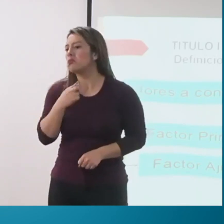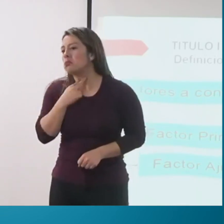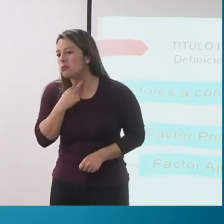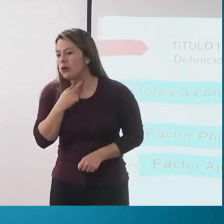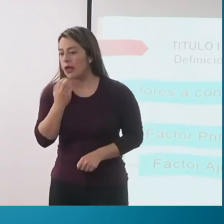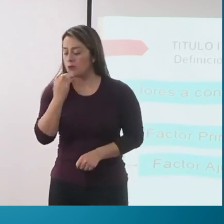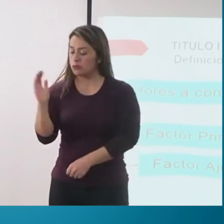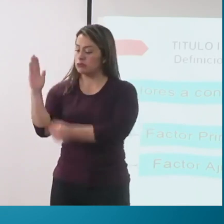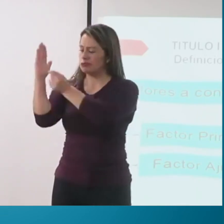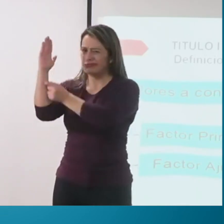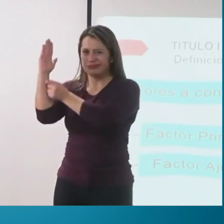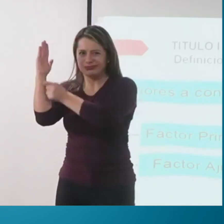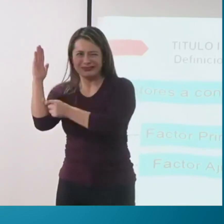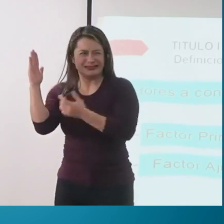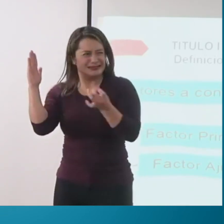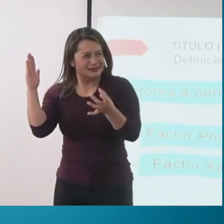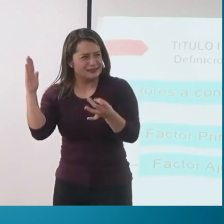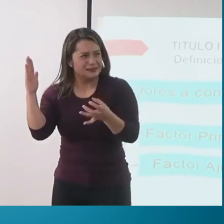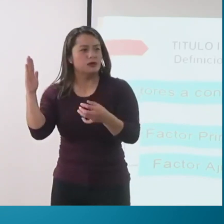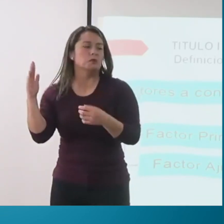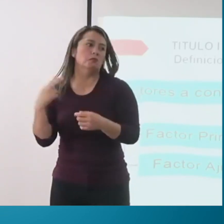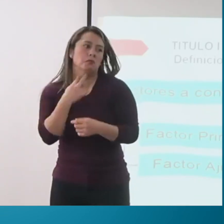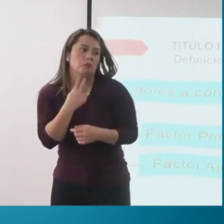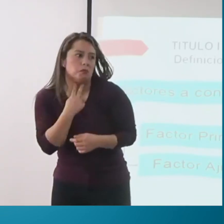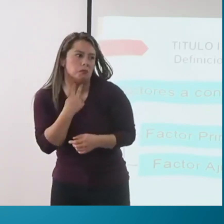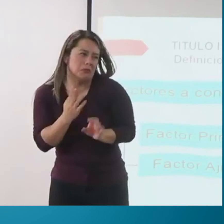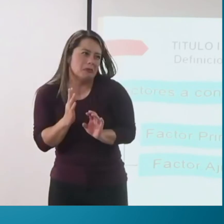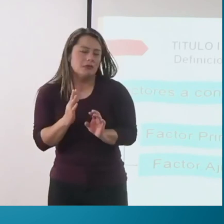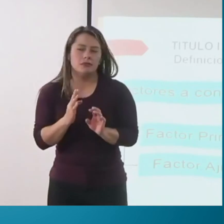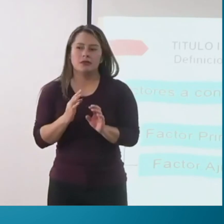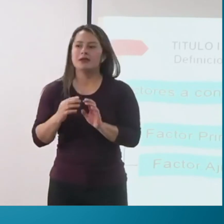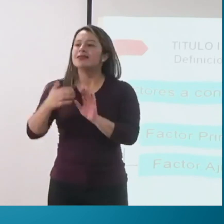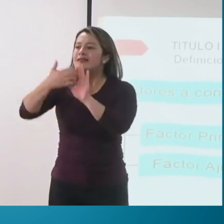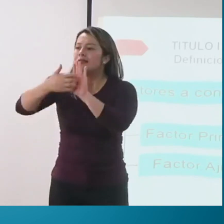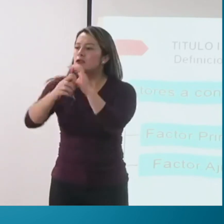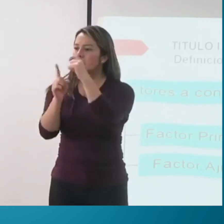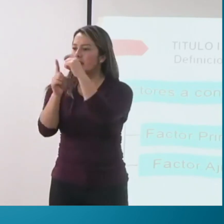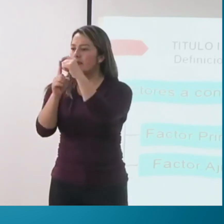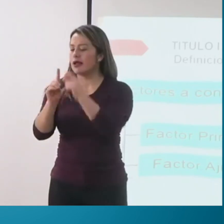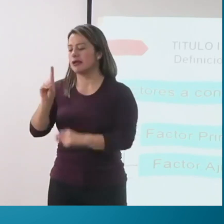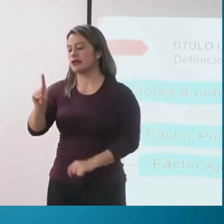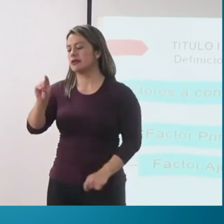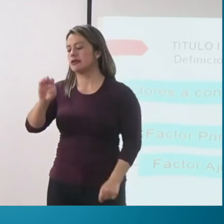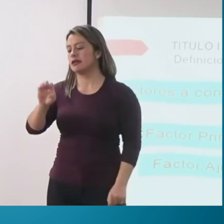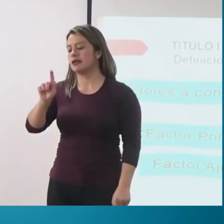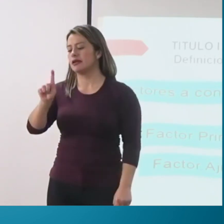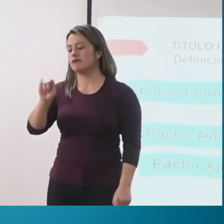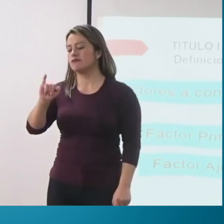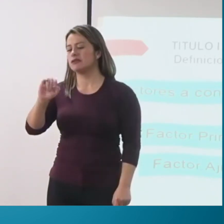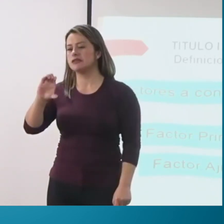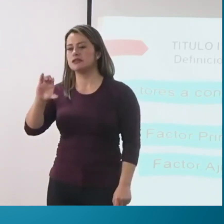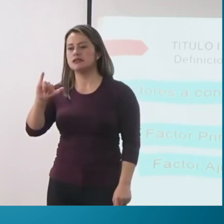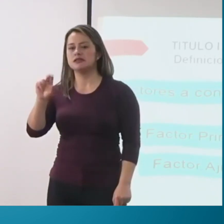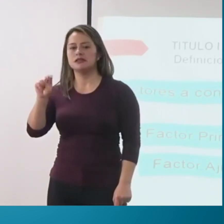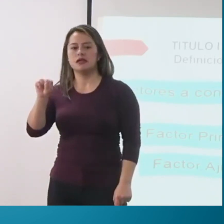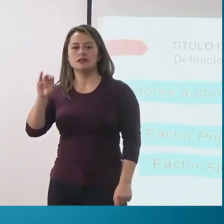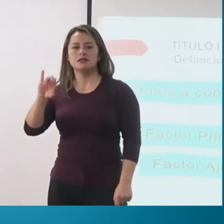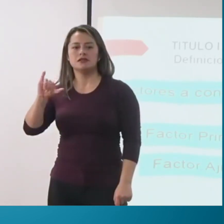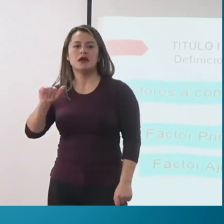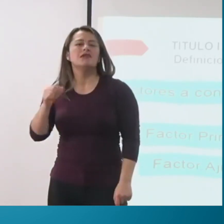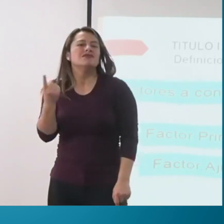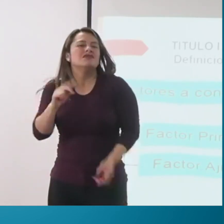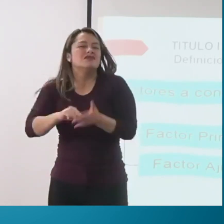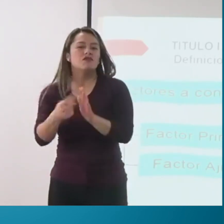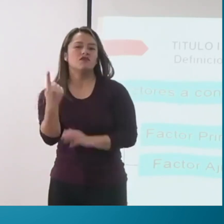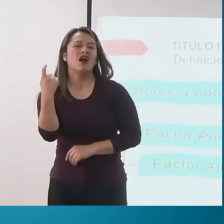túnel del carpo da una deficiencia, tener una enfermedad mental, o sea, el diagnóstico que todos conocemos es lo que llamamos deficiencia. Tenemos un